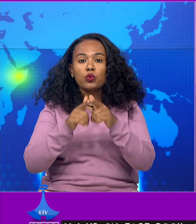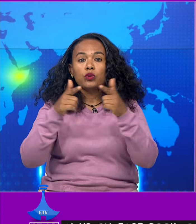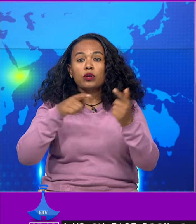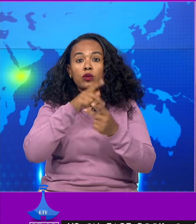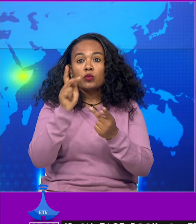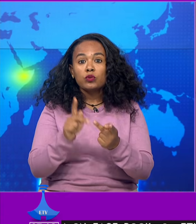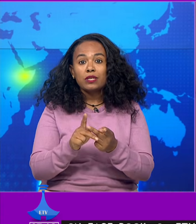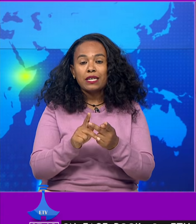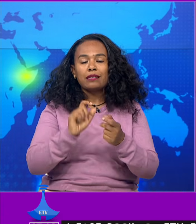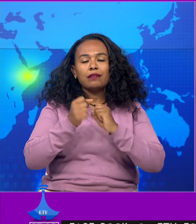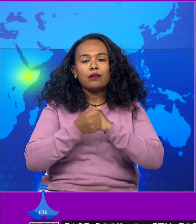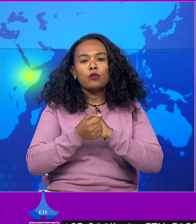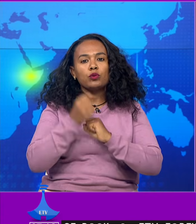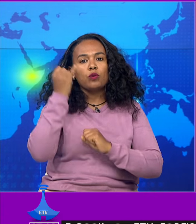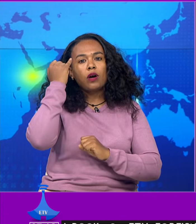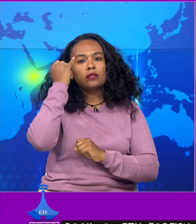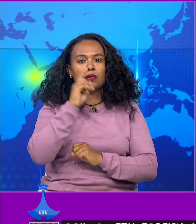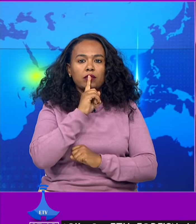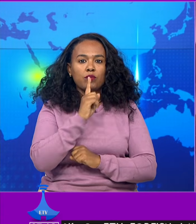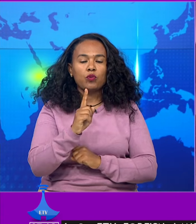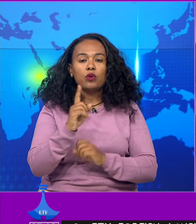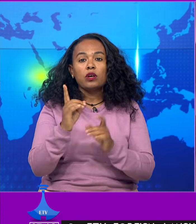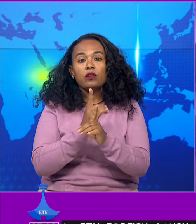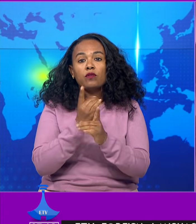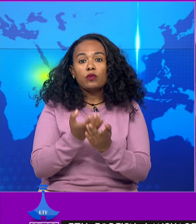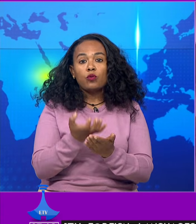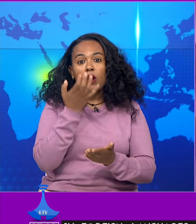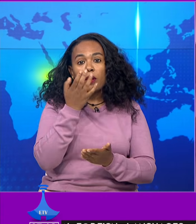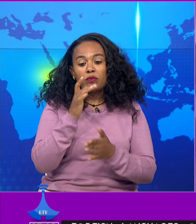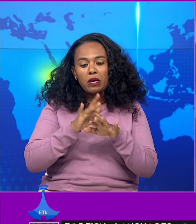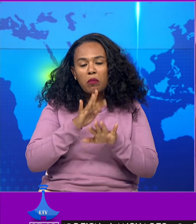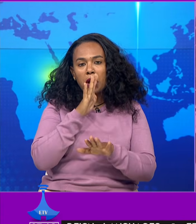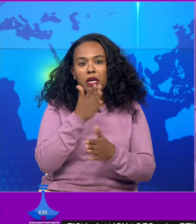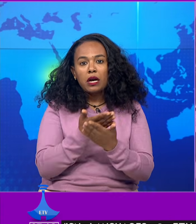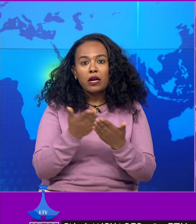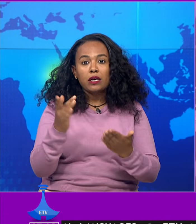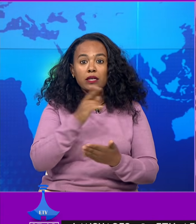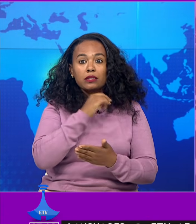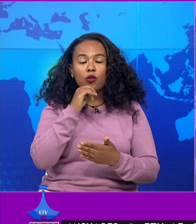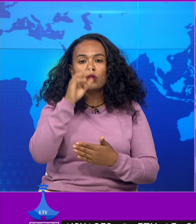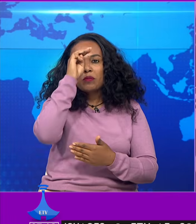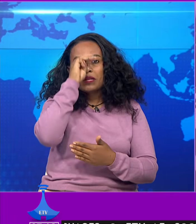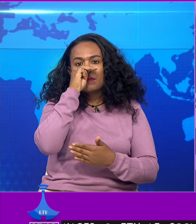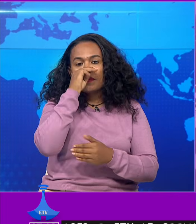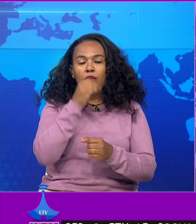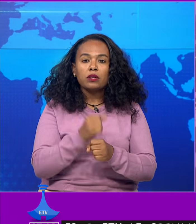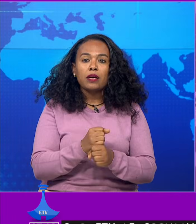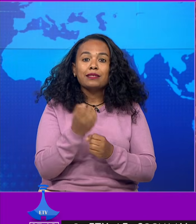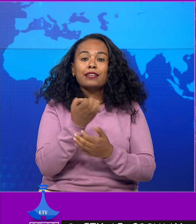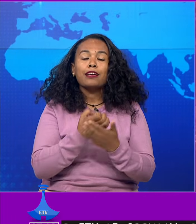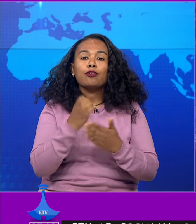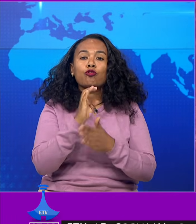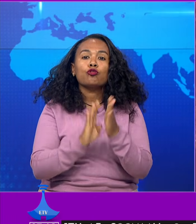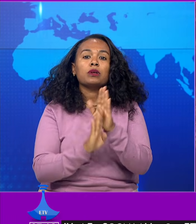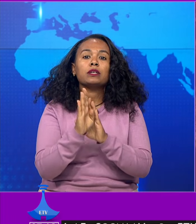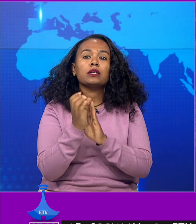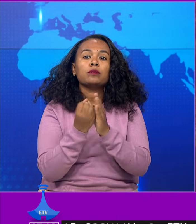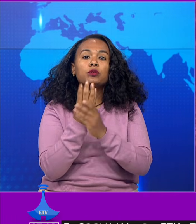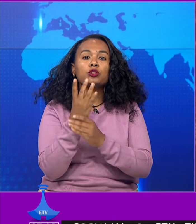ስኬት የተለወጠው አስተሳሰብ ነው። የተፈጥሮ ሀብት የማይነካ ነገር ሳይሆን በጥበብ ከተያዘ የኢኮኖሚ እድገት ምንጭ